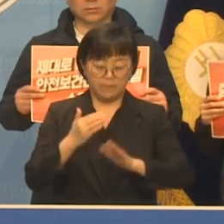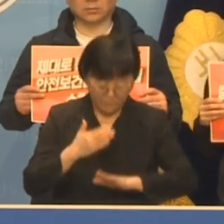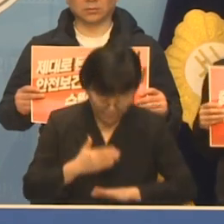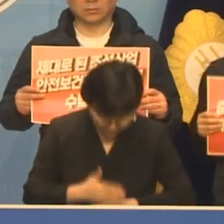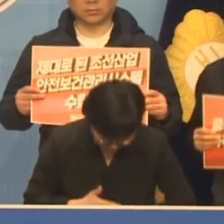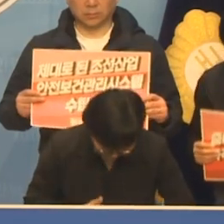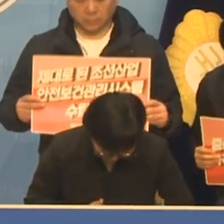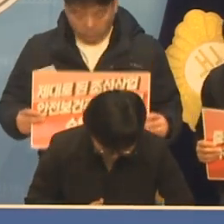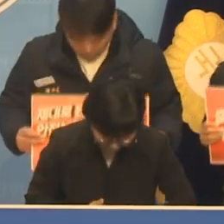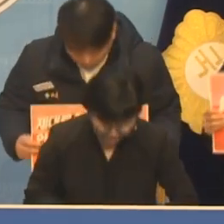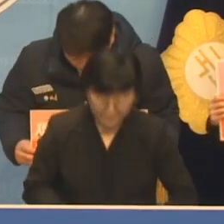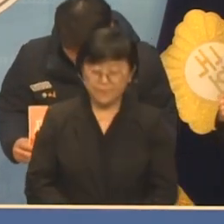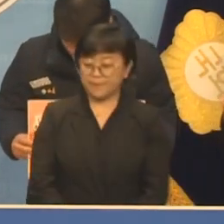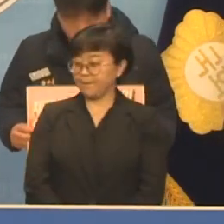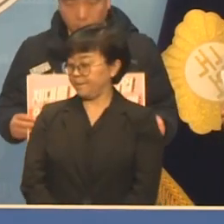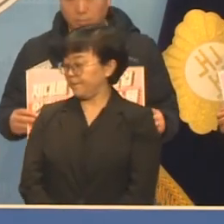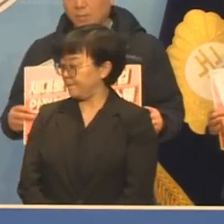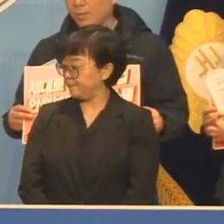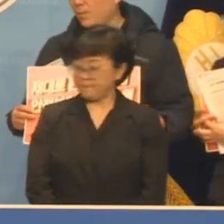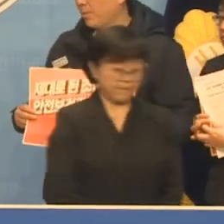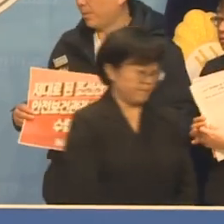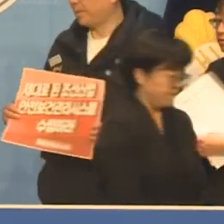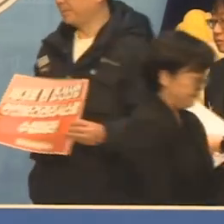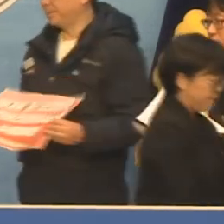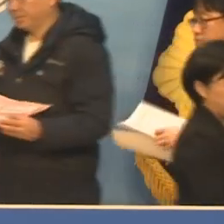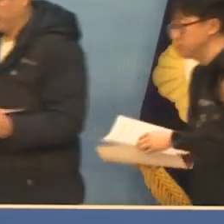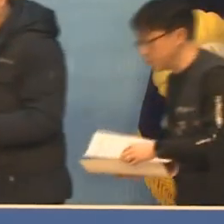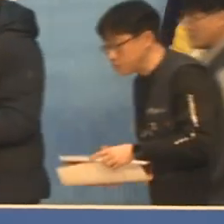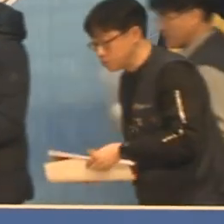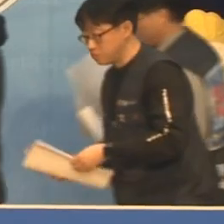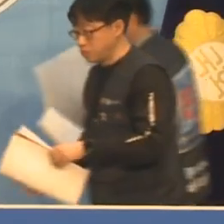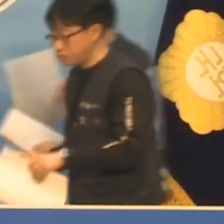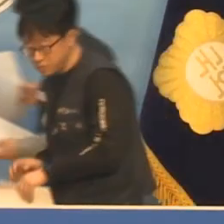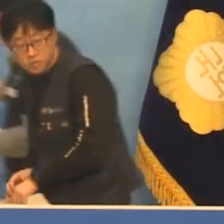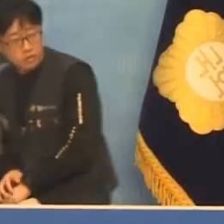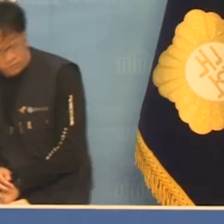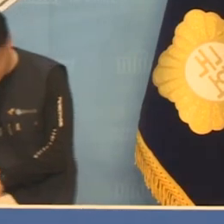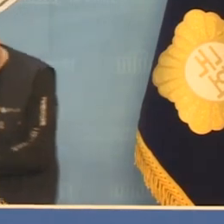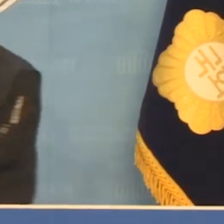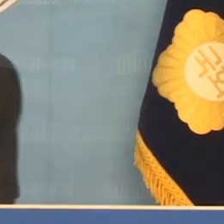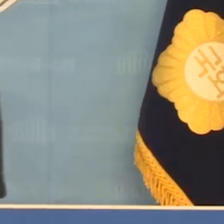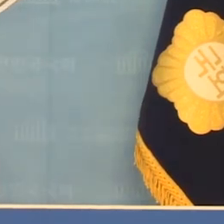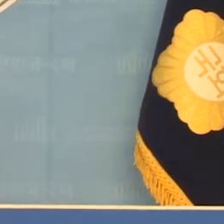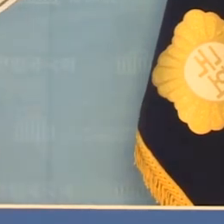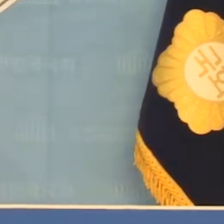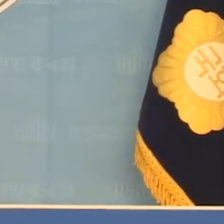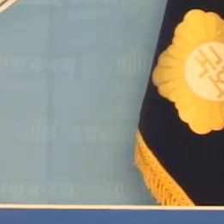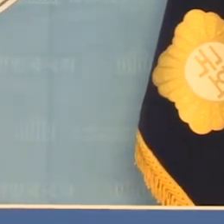감사합니다. 수고하셨습니다. 수고하셨습니다.